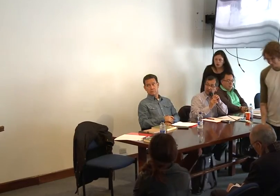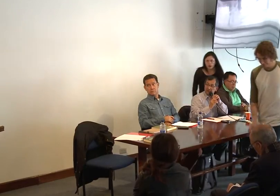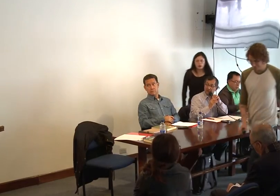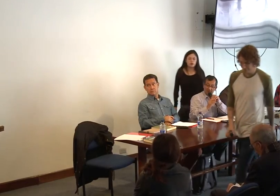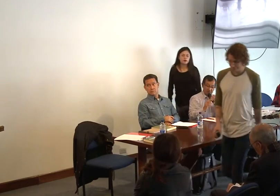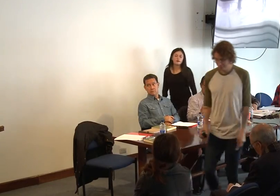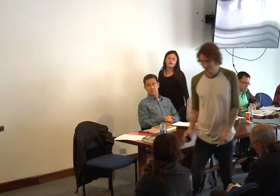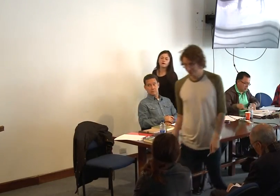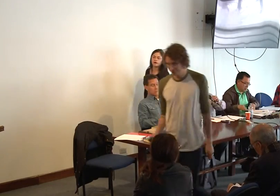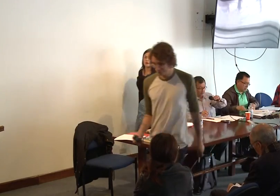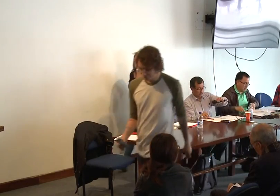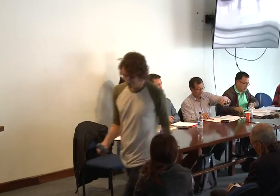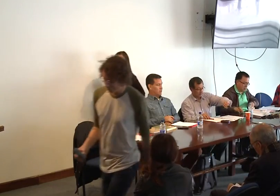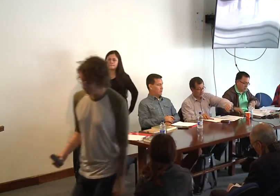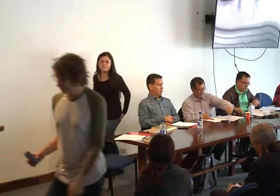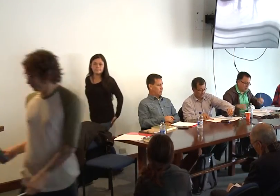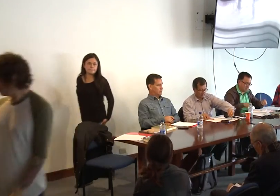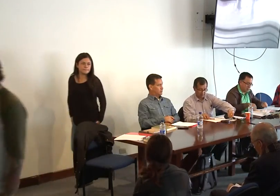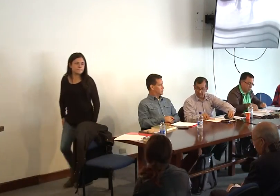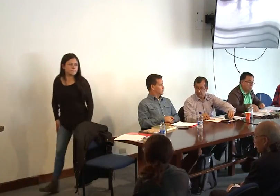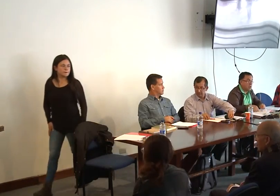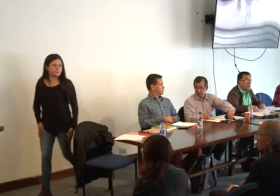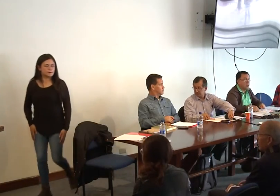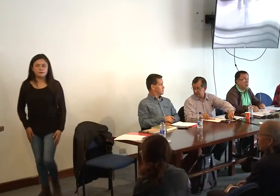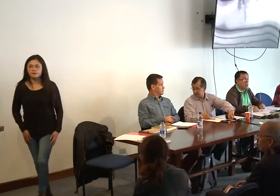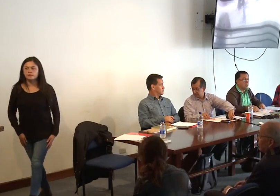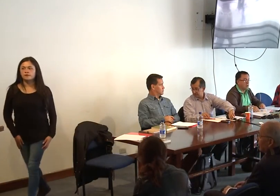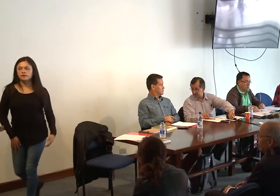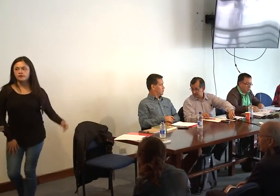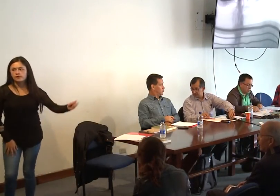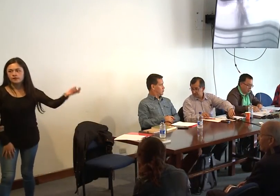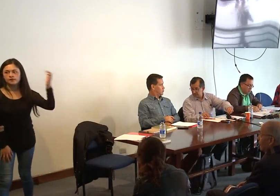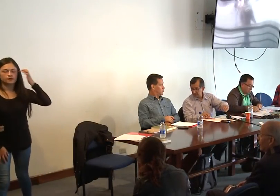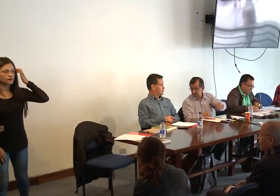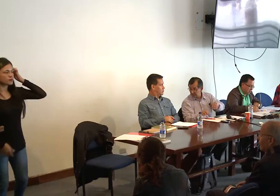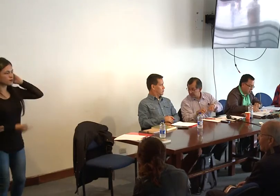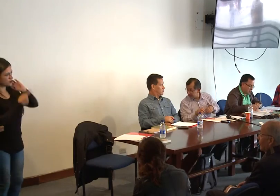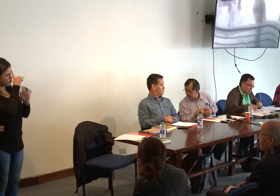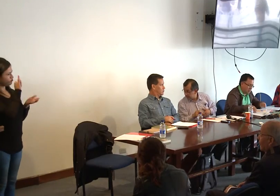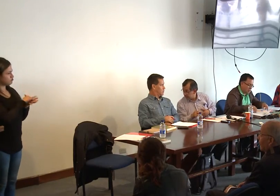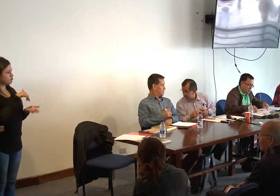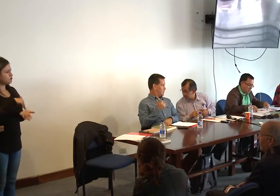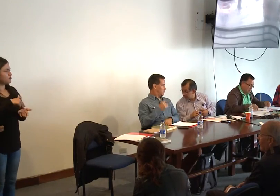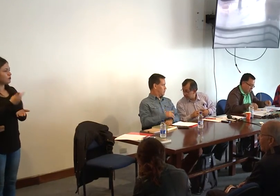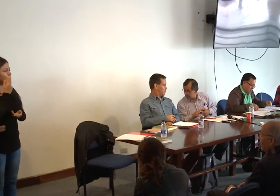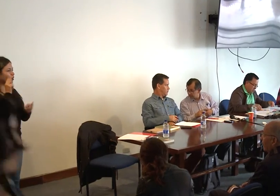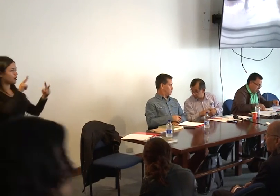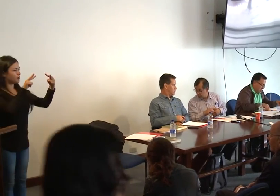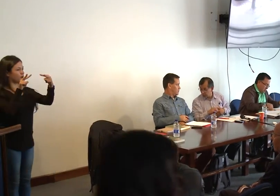Sí, como para poder ver también a los ojos de todos.